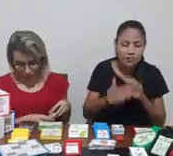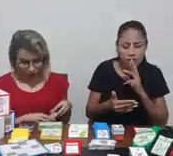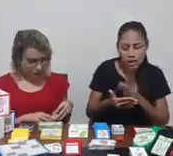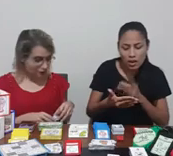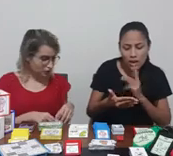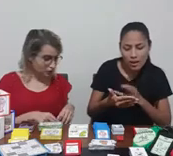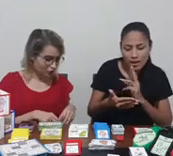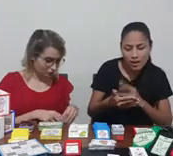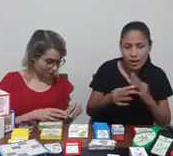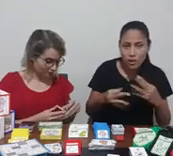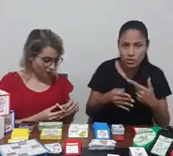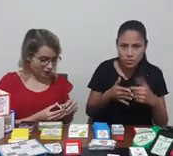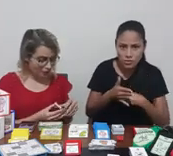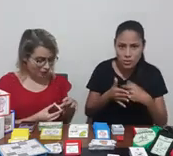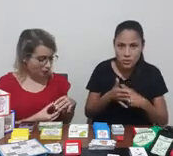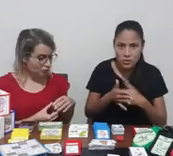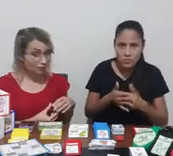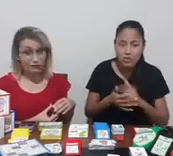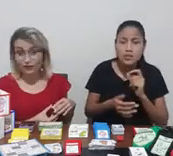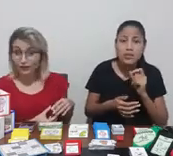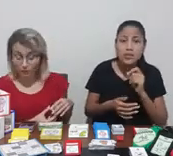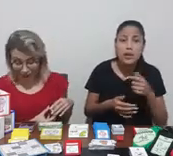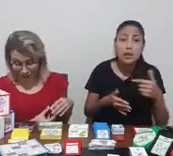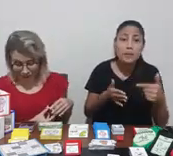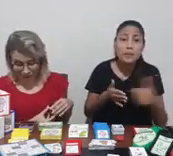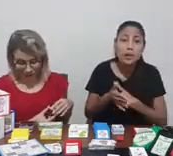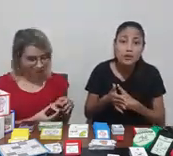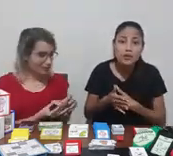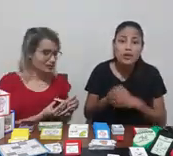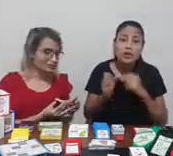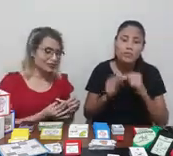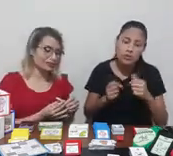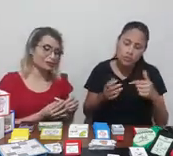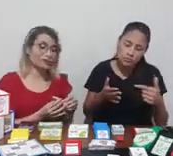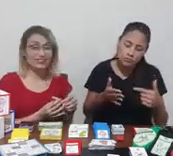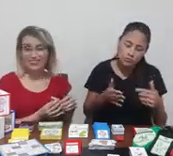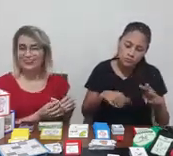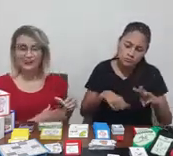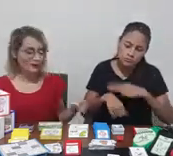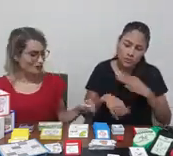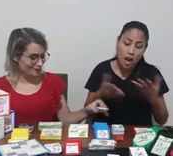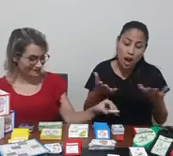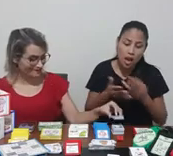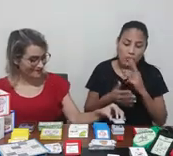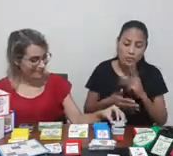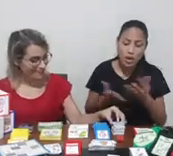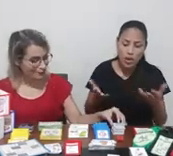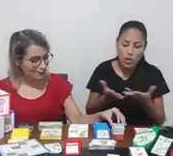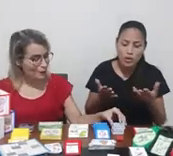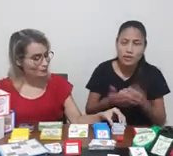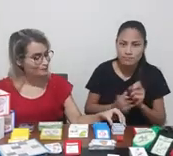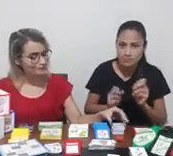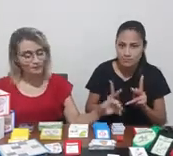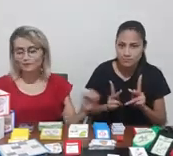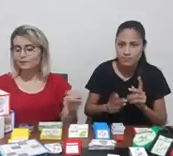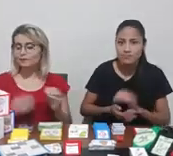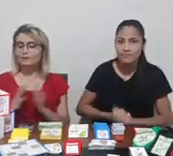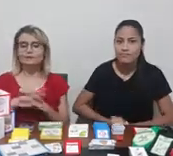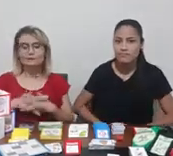respondendo todas as questões. Quem aí gostaria de fazer uma pergunta, pode mandar que a gente responde aqui agora, tá bom?